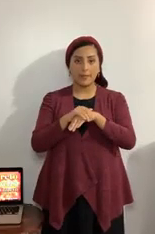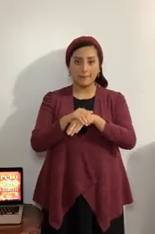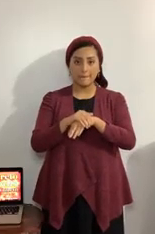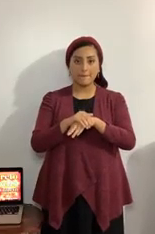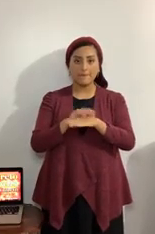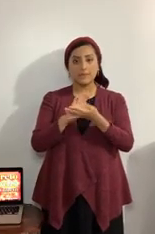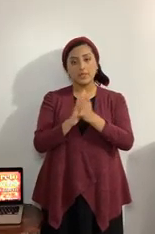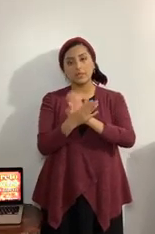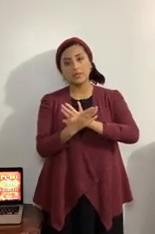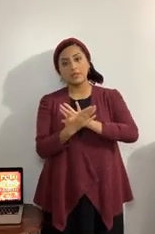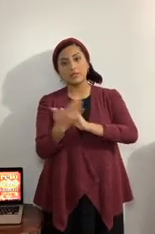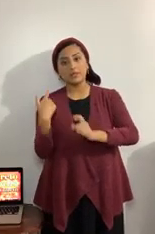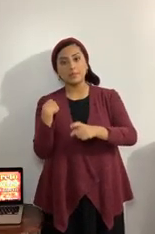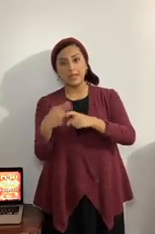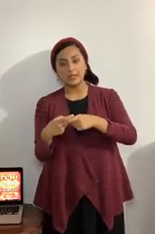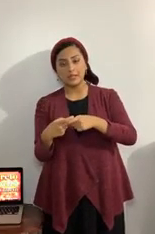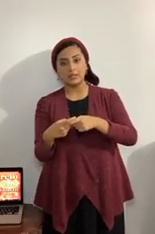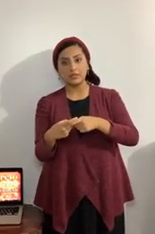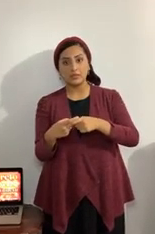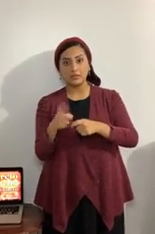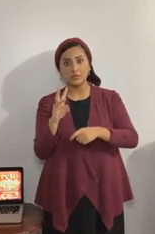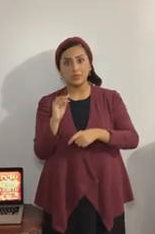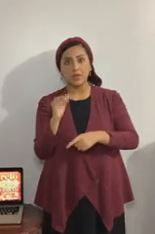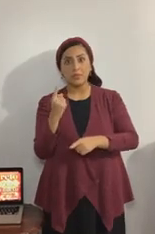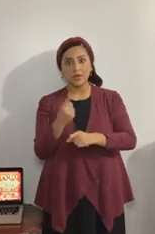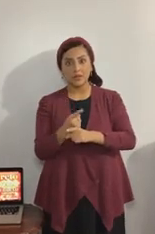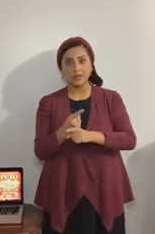español. Qué tremendo, ¿no?